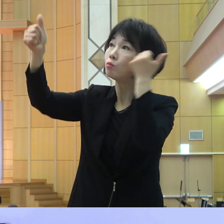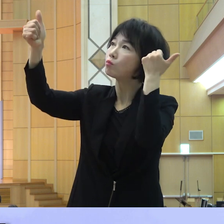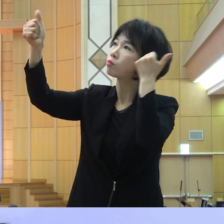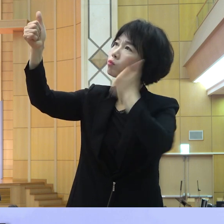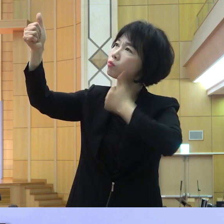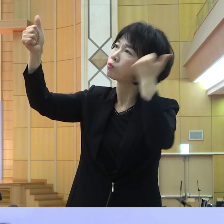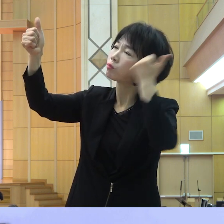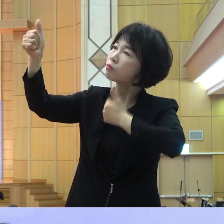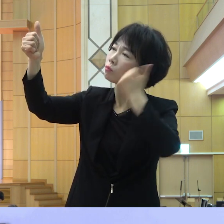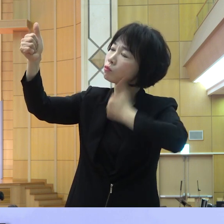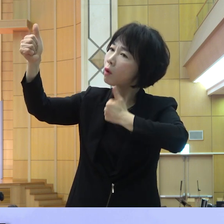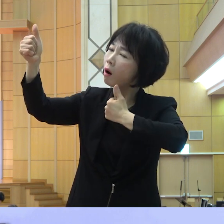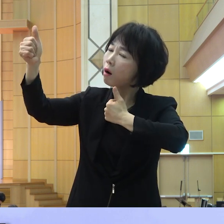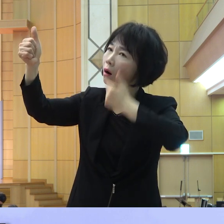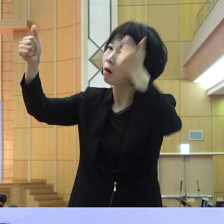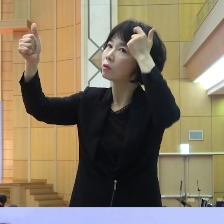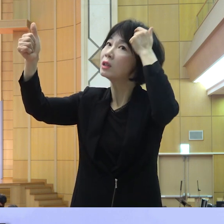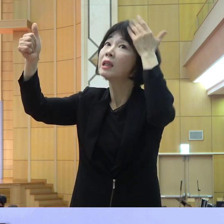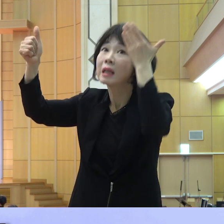예수님은